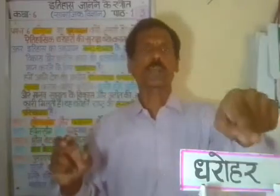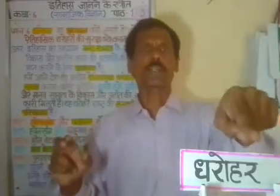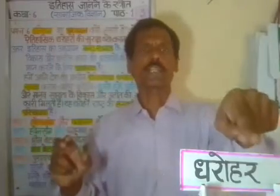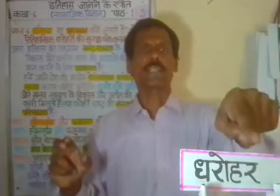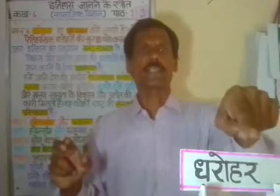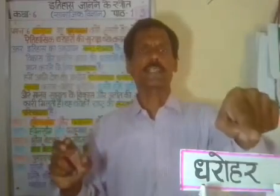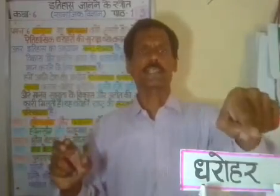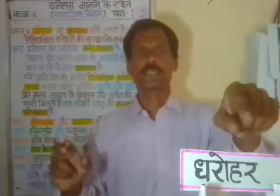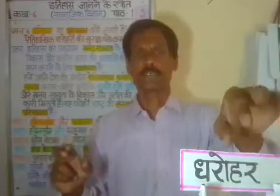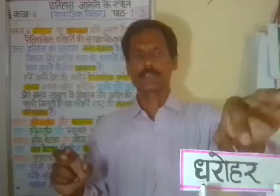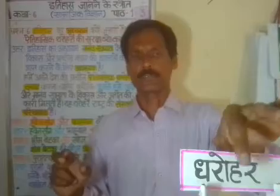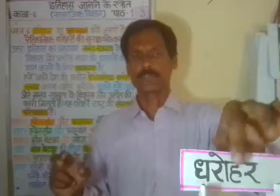धरोहरें